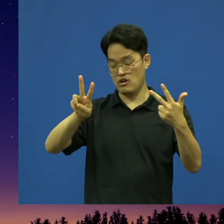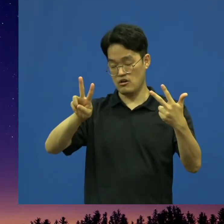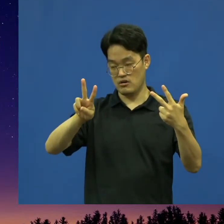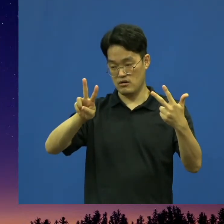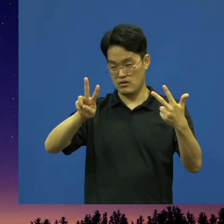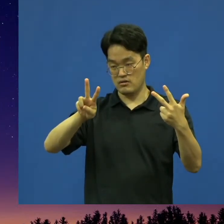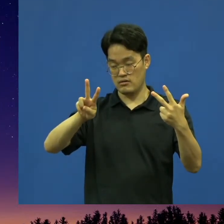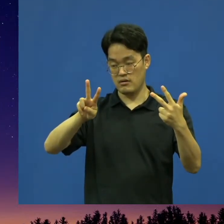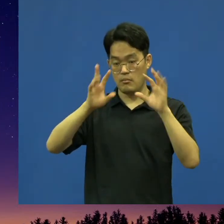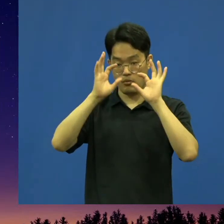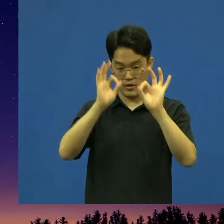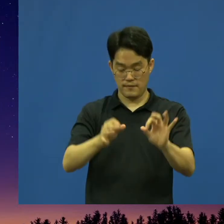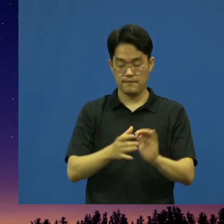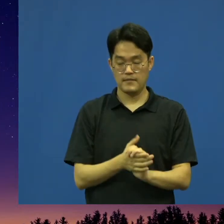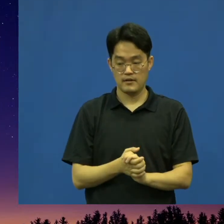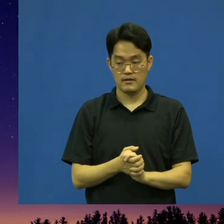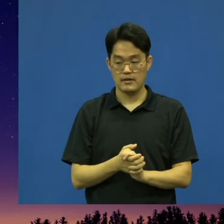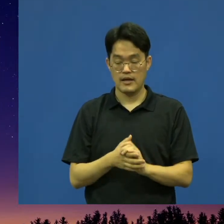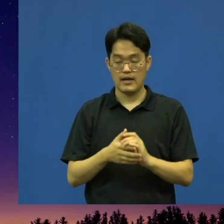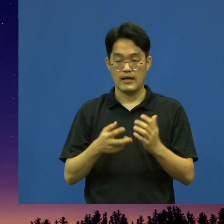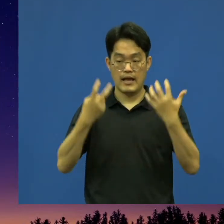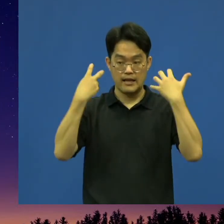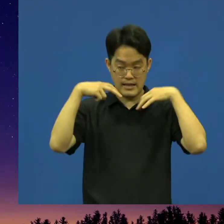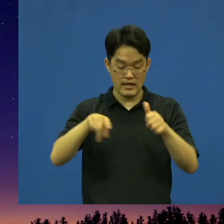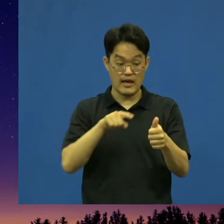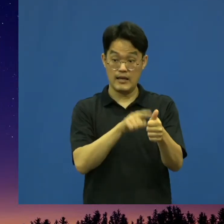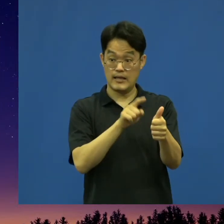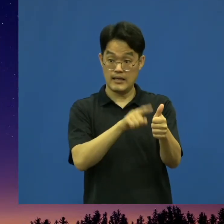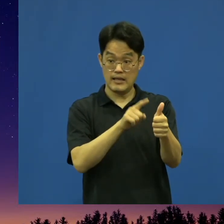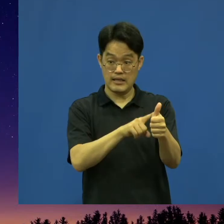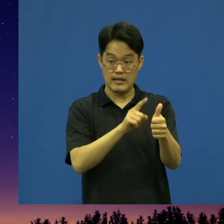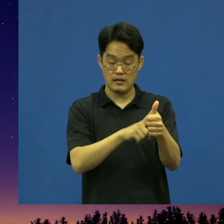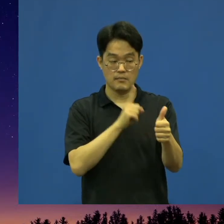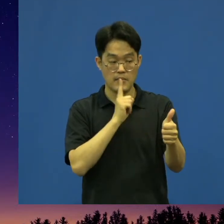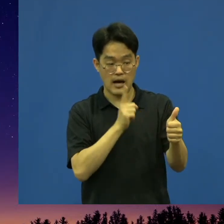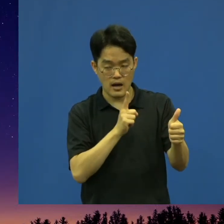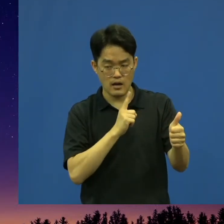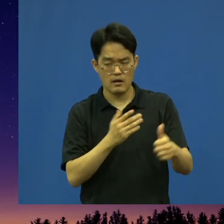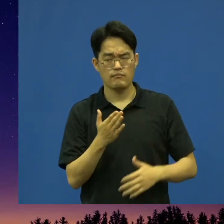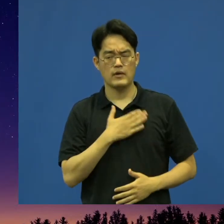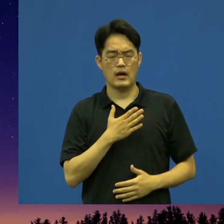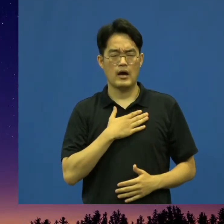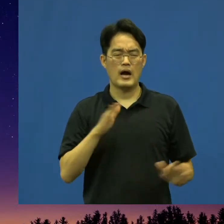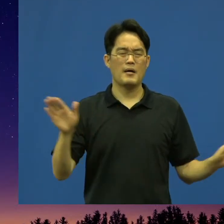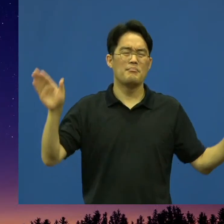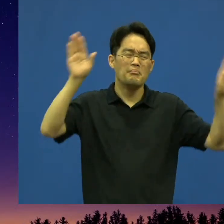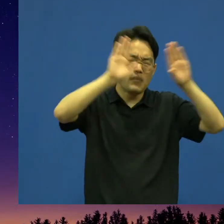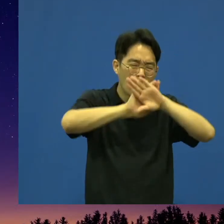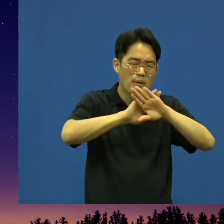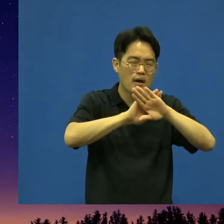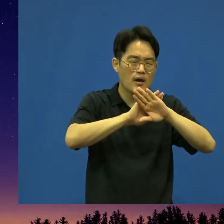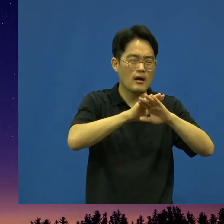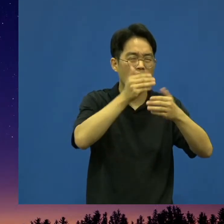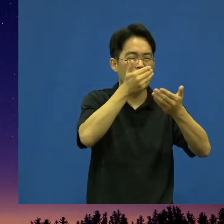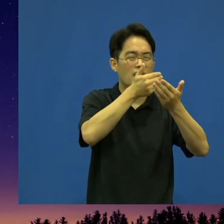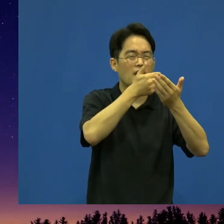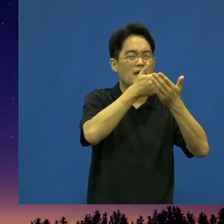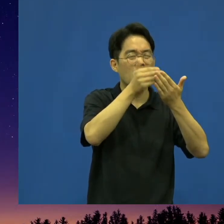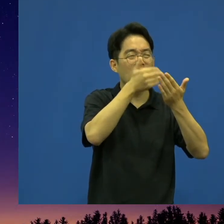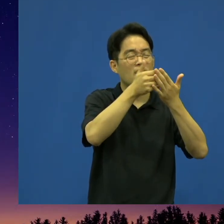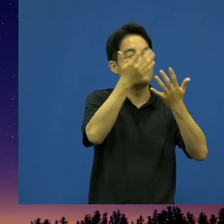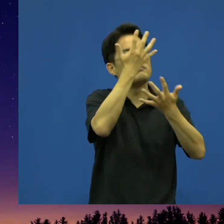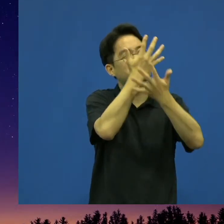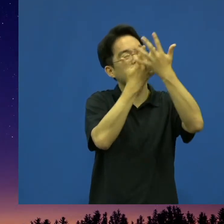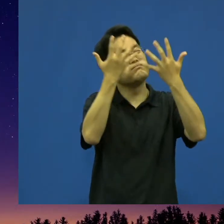2절에 보면 다니엘이 진술하여 이르되 내가 밤에 환상을 보았는데